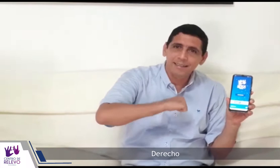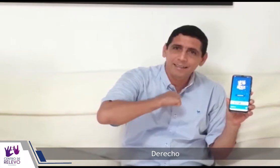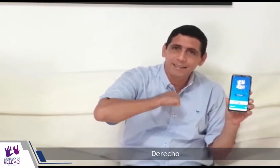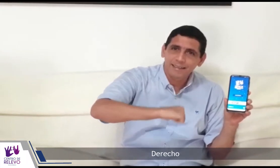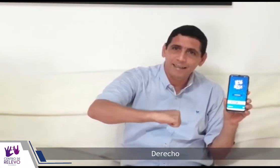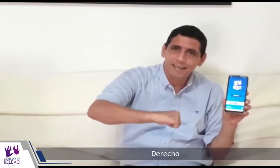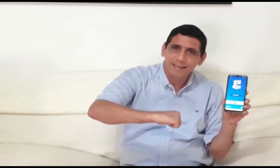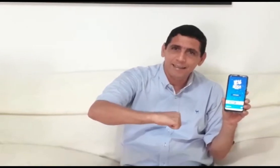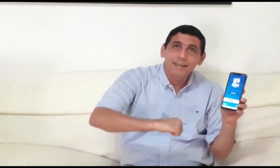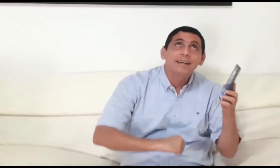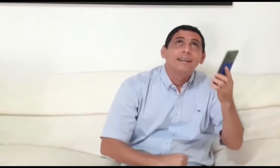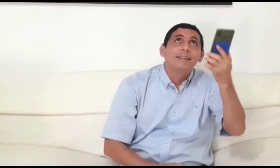Derecho.